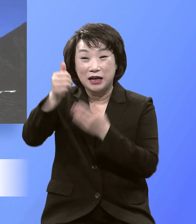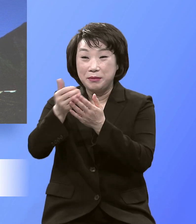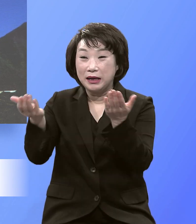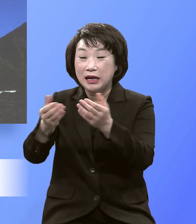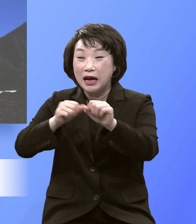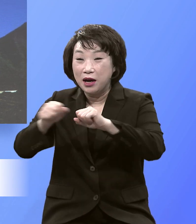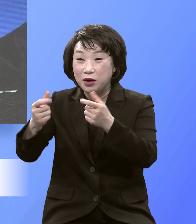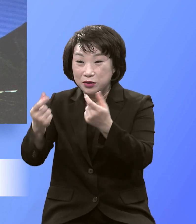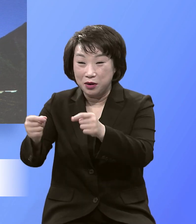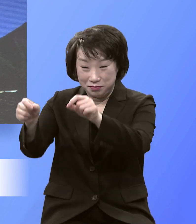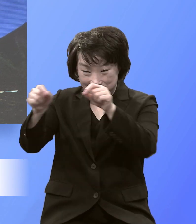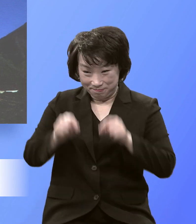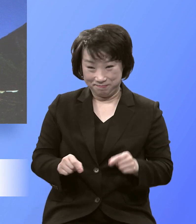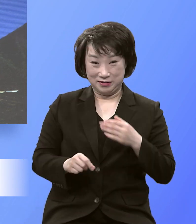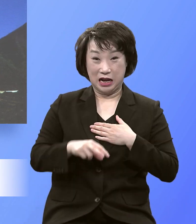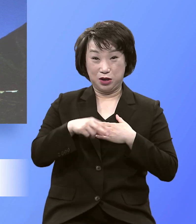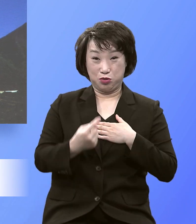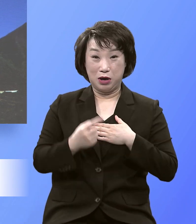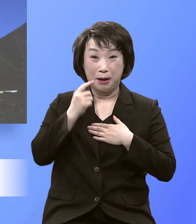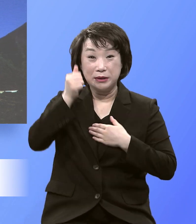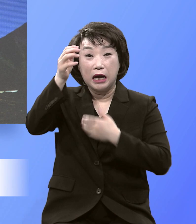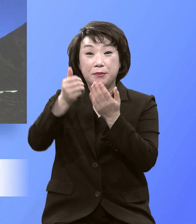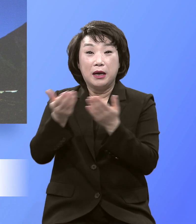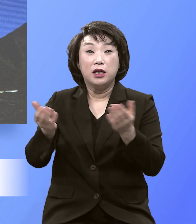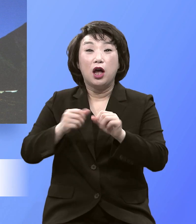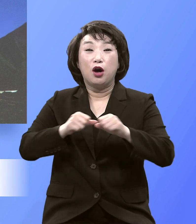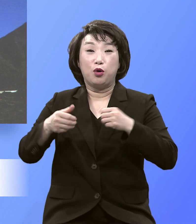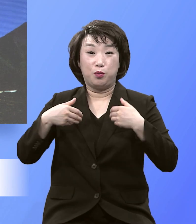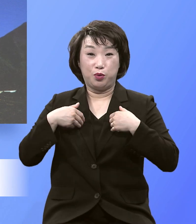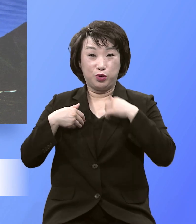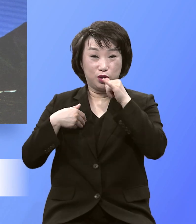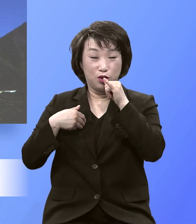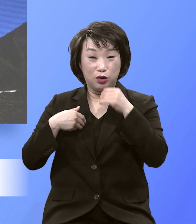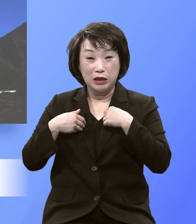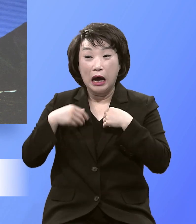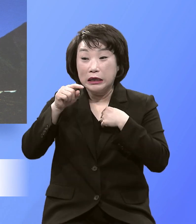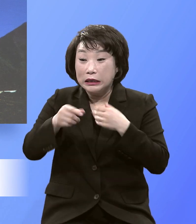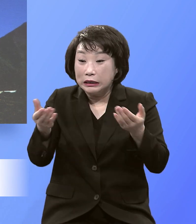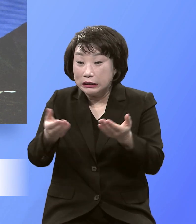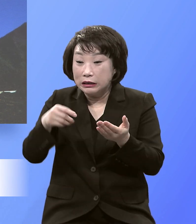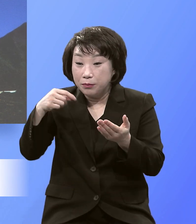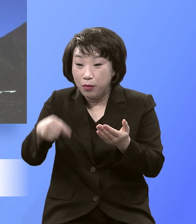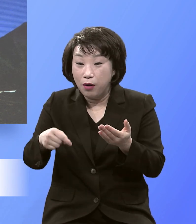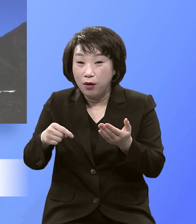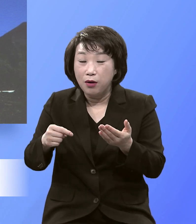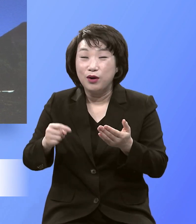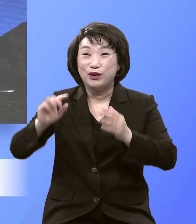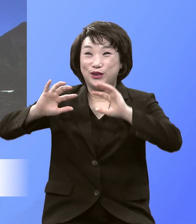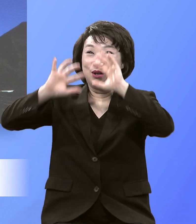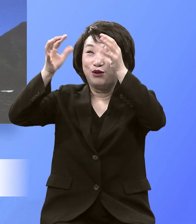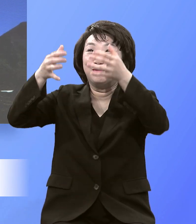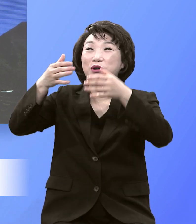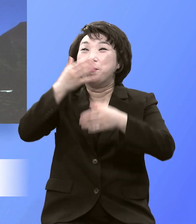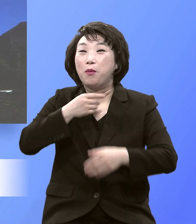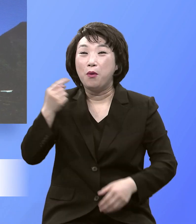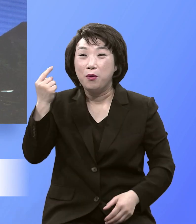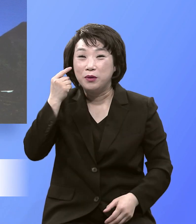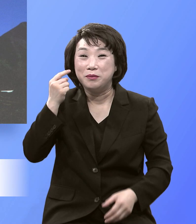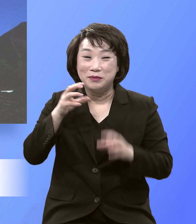했듯이 나도 아버지 일을 해야 된다. 그 일이 뭐냐? 천국